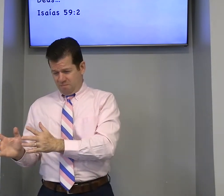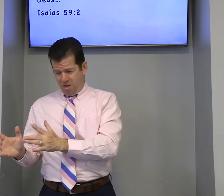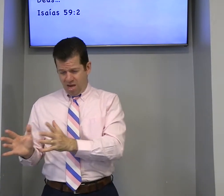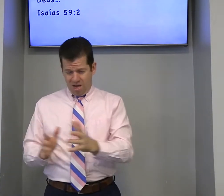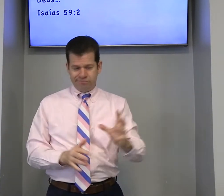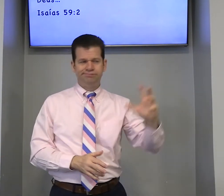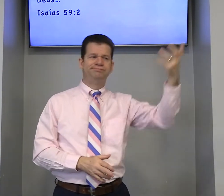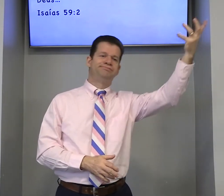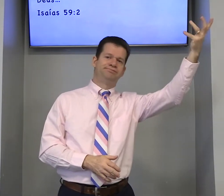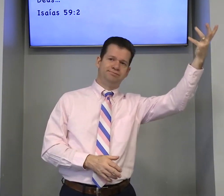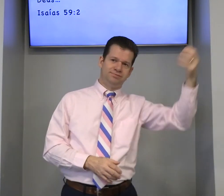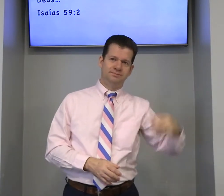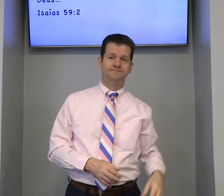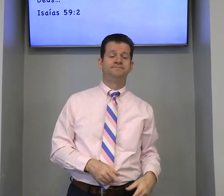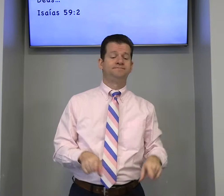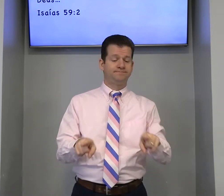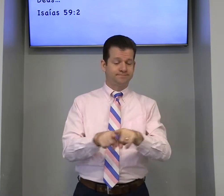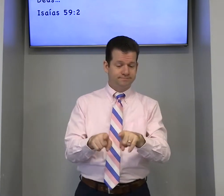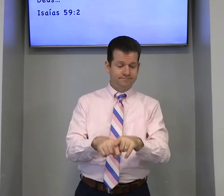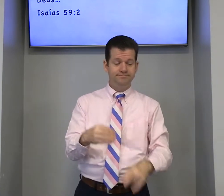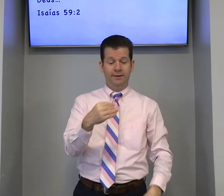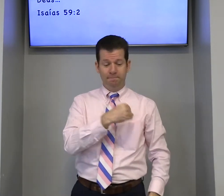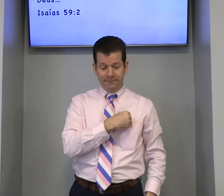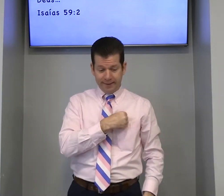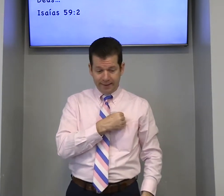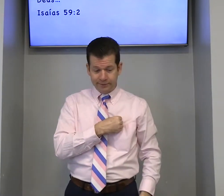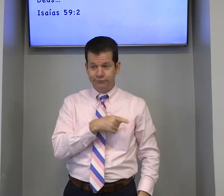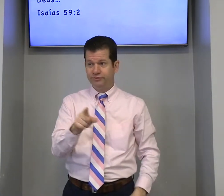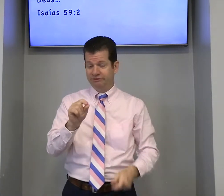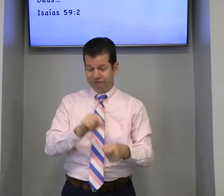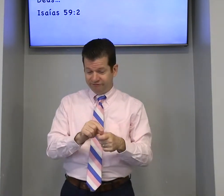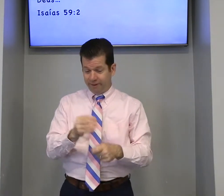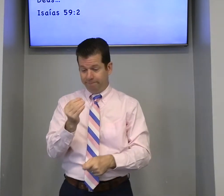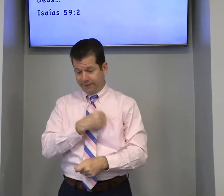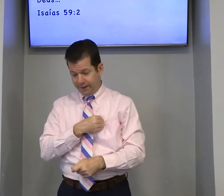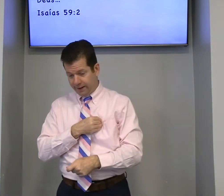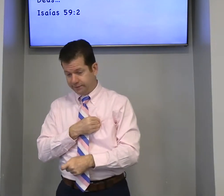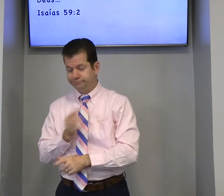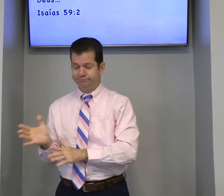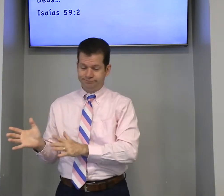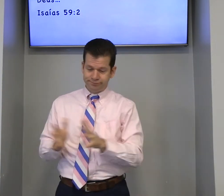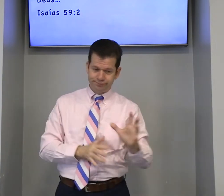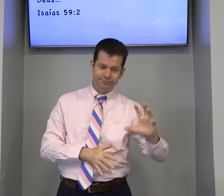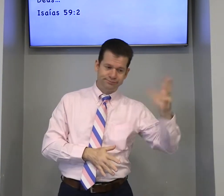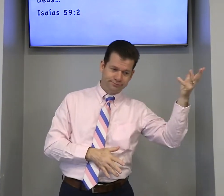Muitas vidas têm consequência por causa do pecado.